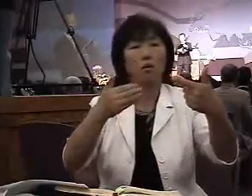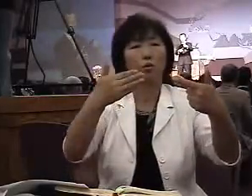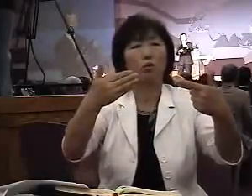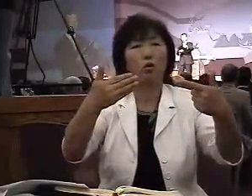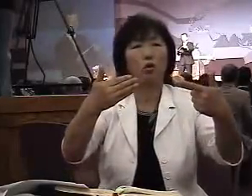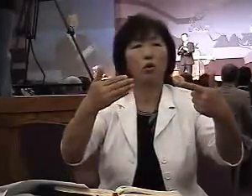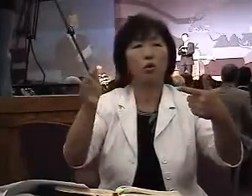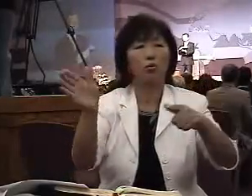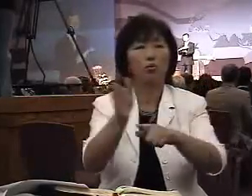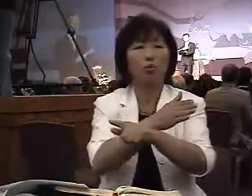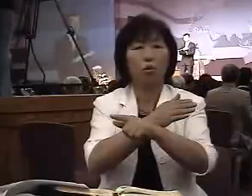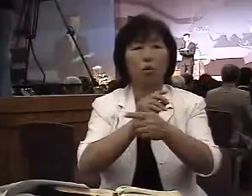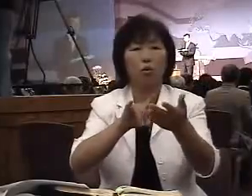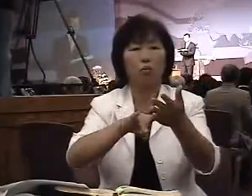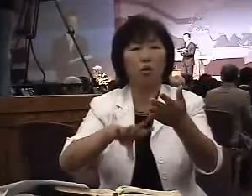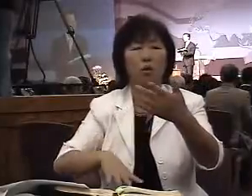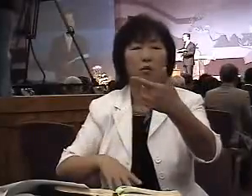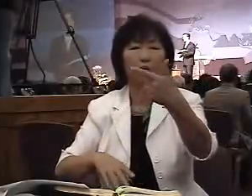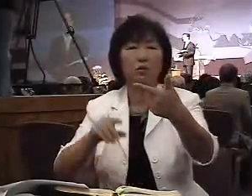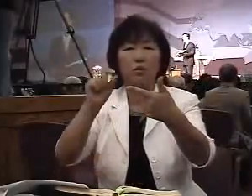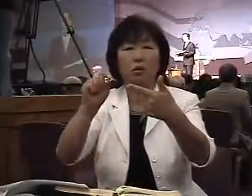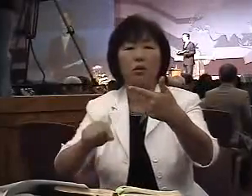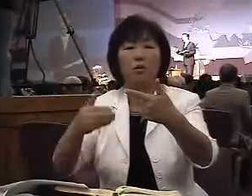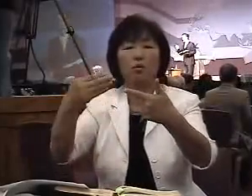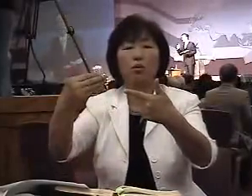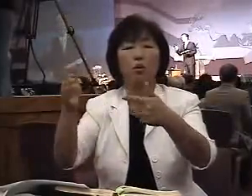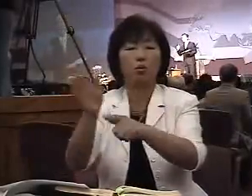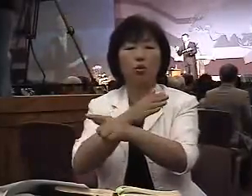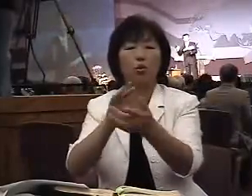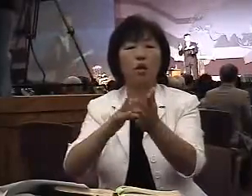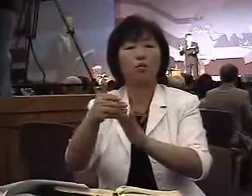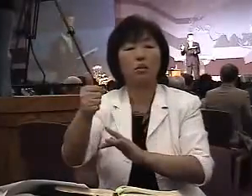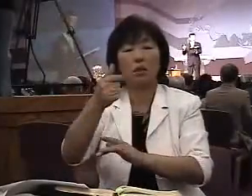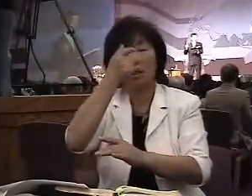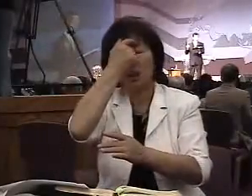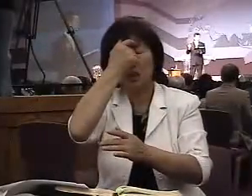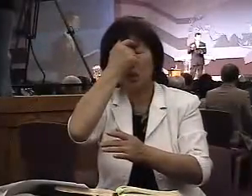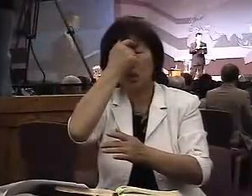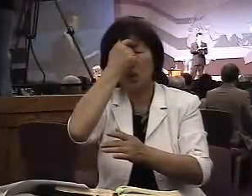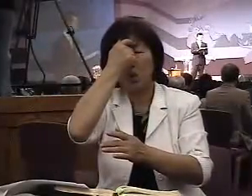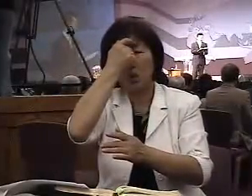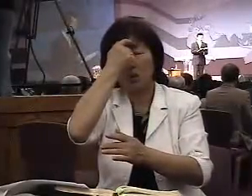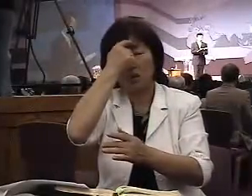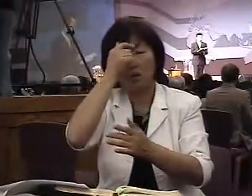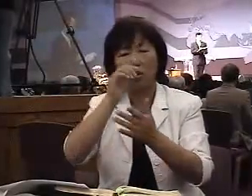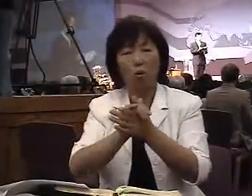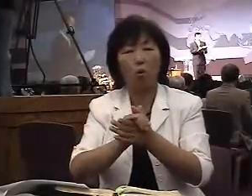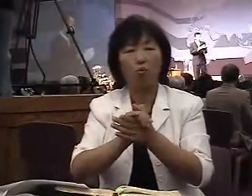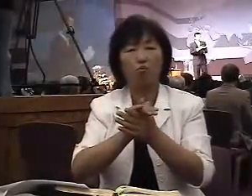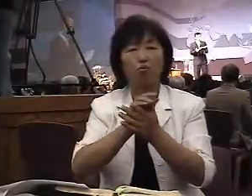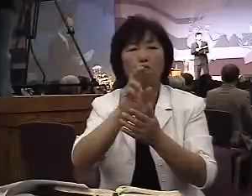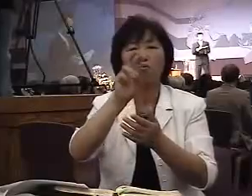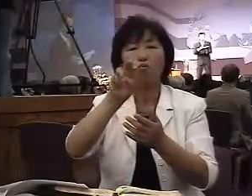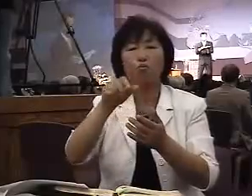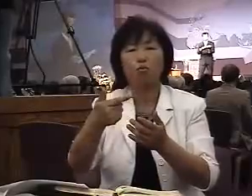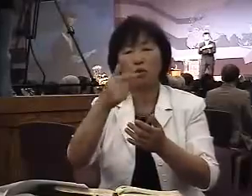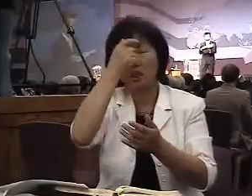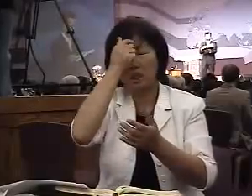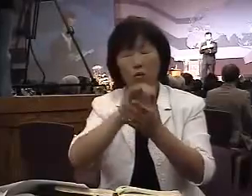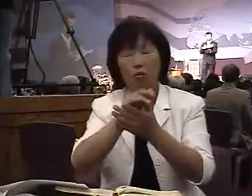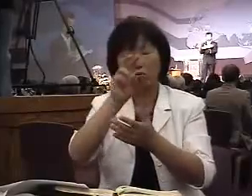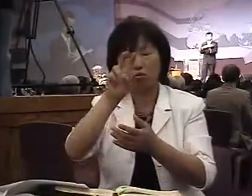9절부터, 마태복음 6장 9절부터 예수님께서 기도문을 제자들에게 가르쳐 주십니다. 기도문을